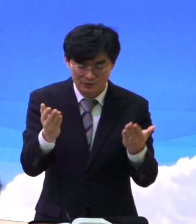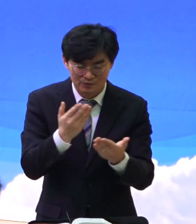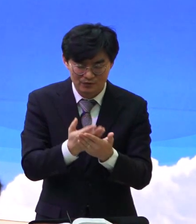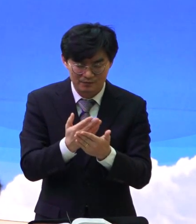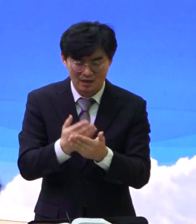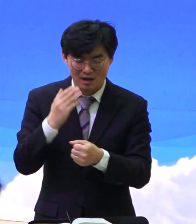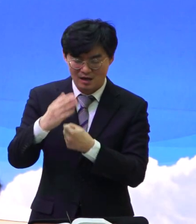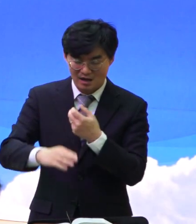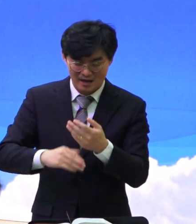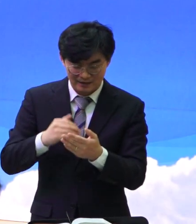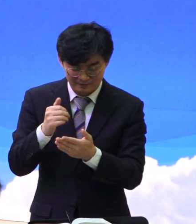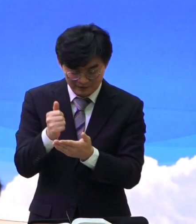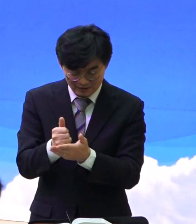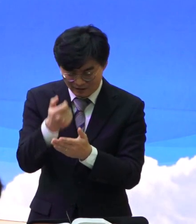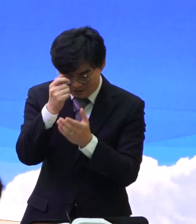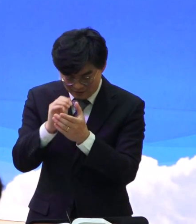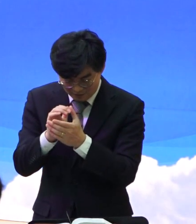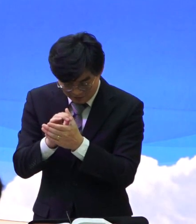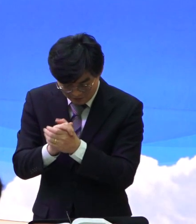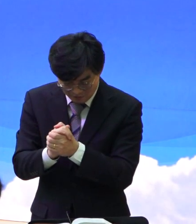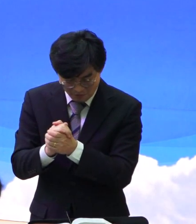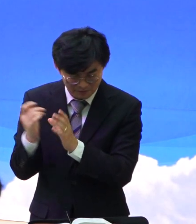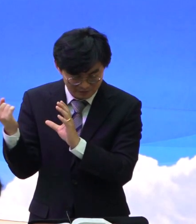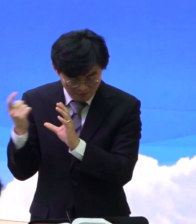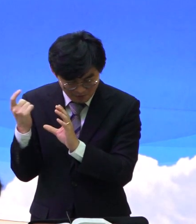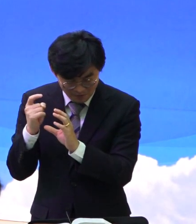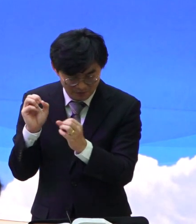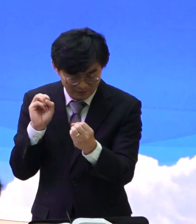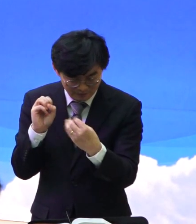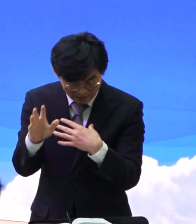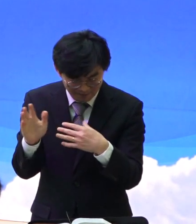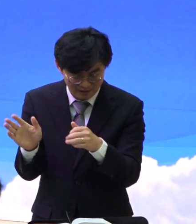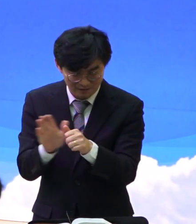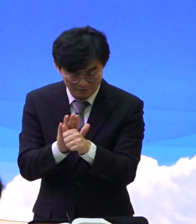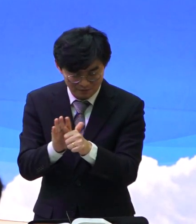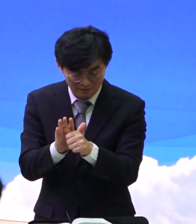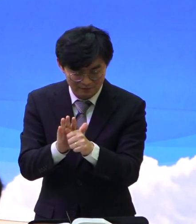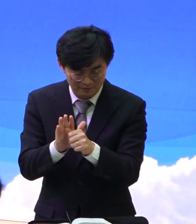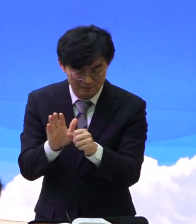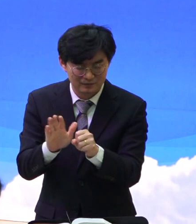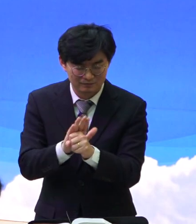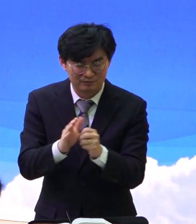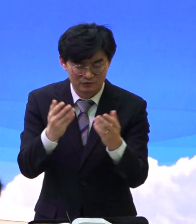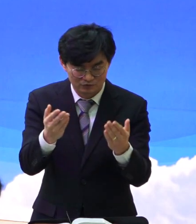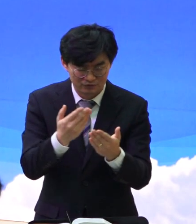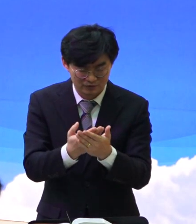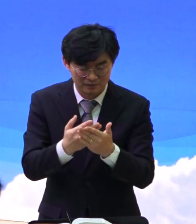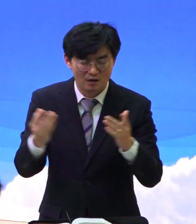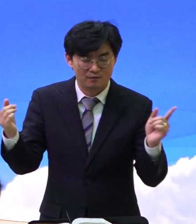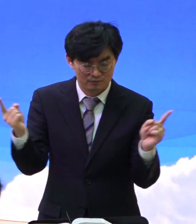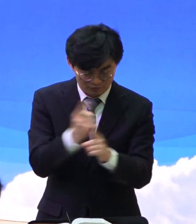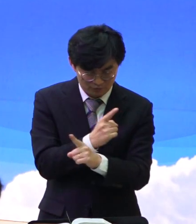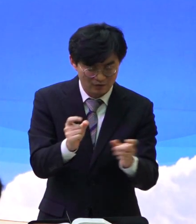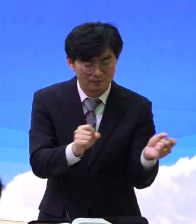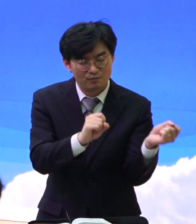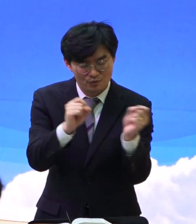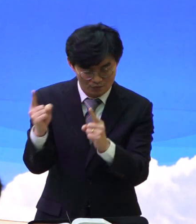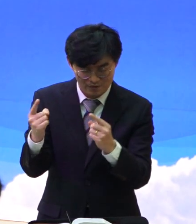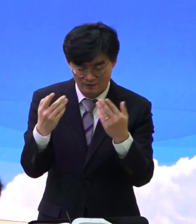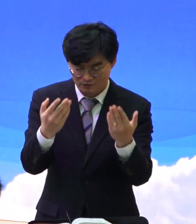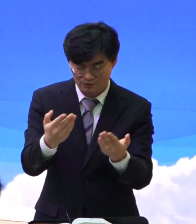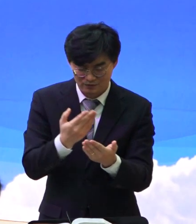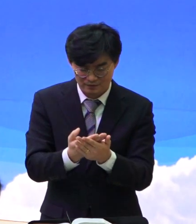사모하는 그들의 기도를 주님께서 들으시고 응답하여 주셔서 하나님의 공의로운 해가 떠올라 치료하는 광선을 비추어 주시고 하나님의